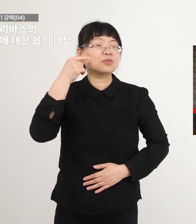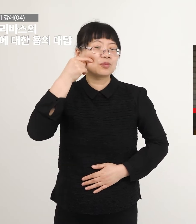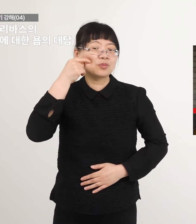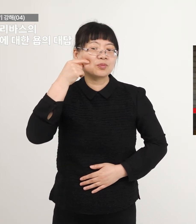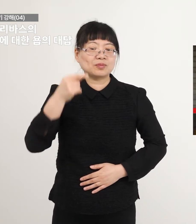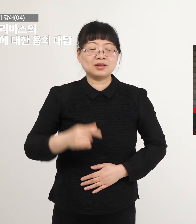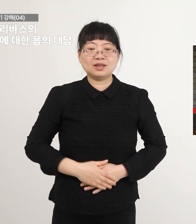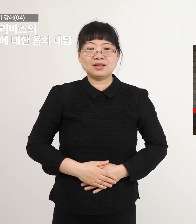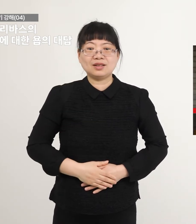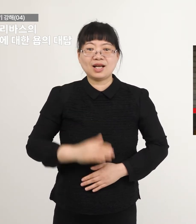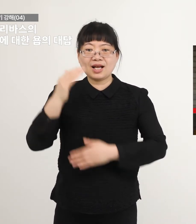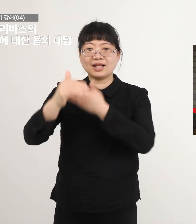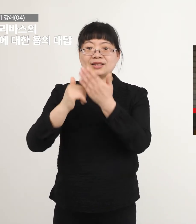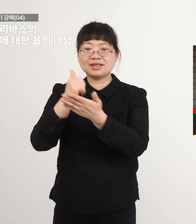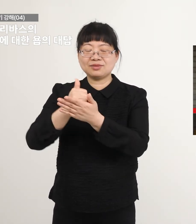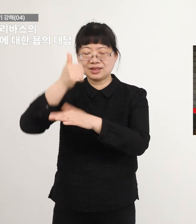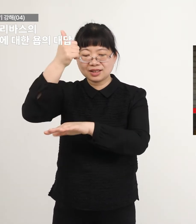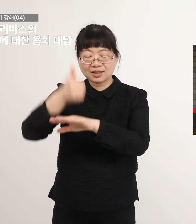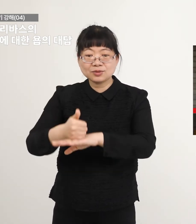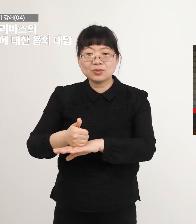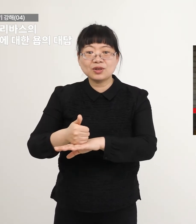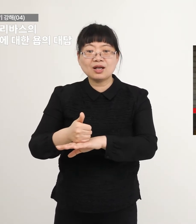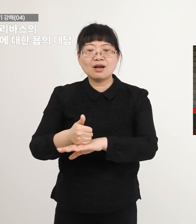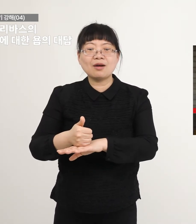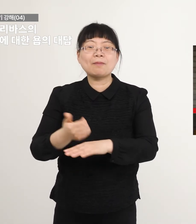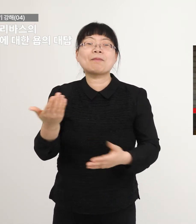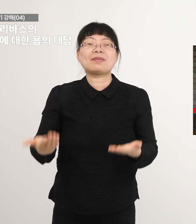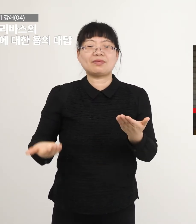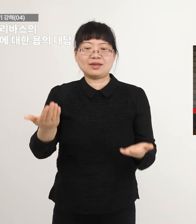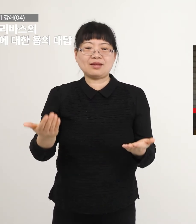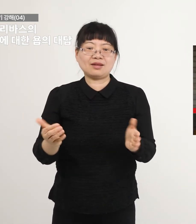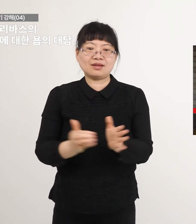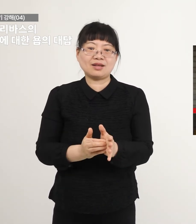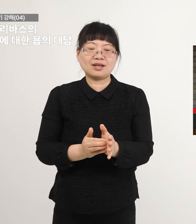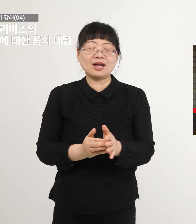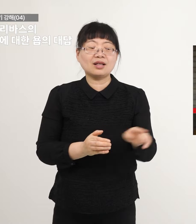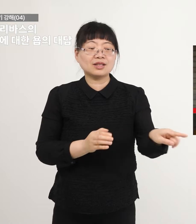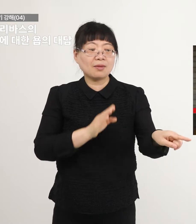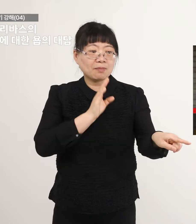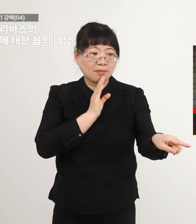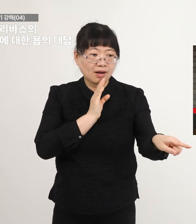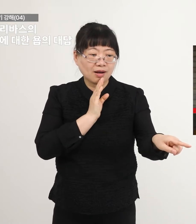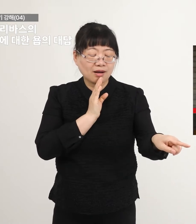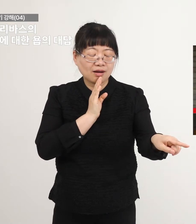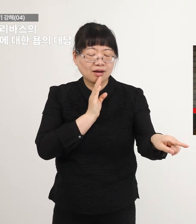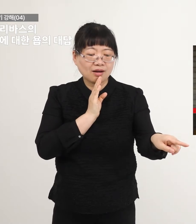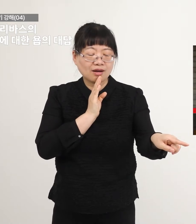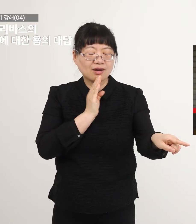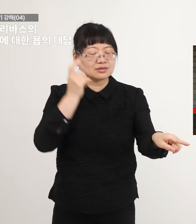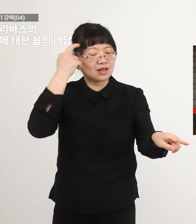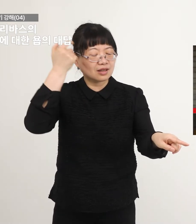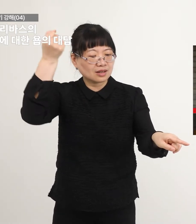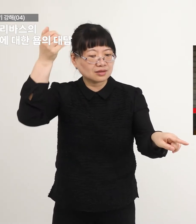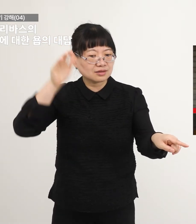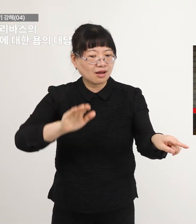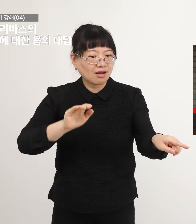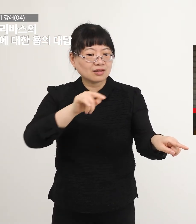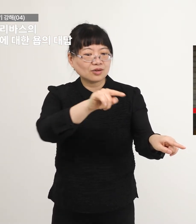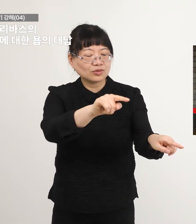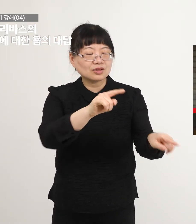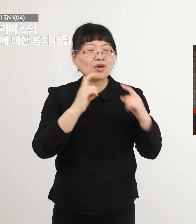말이에요. 이 하나님의 최종적인 판단이에요. 네 말이 옳은 줄 알았느냐? 그것은